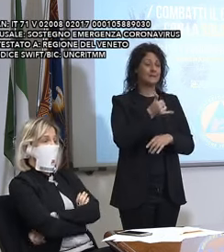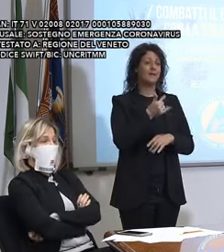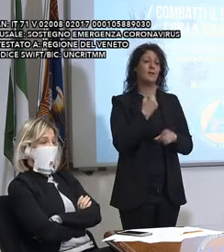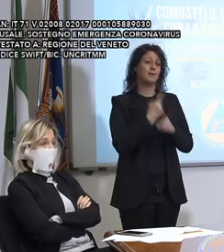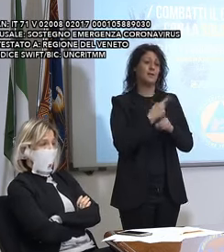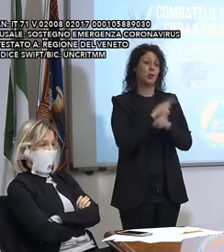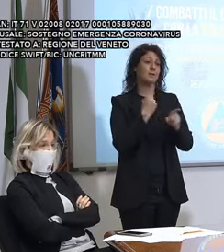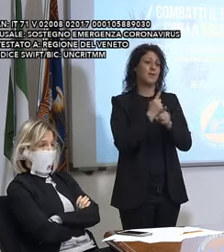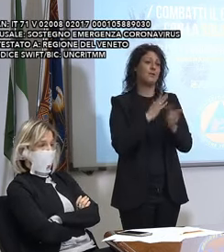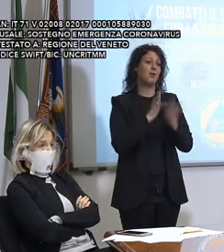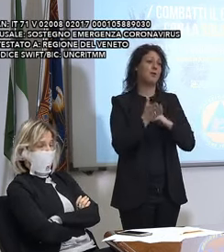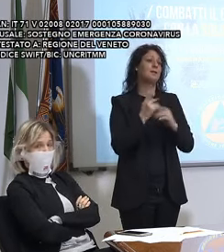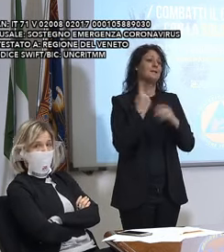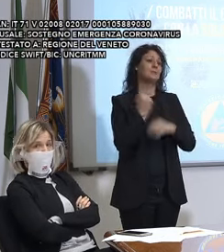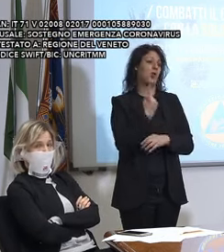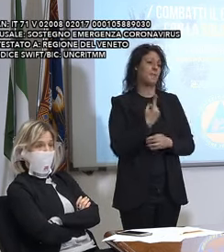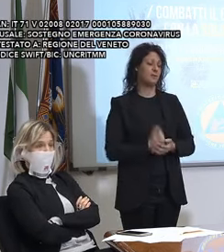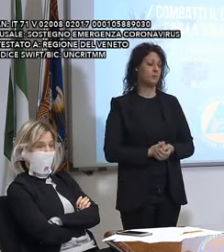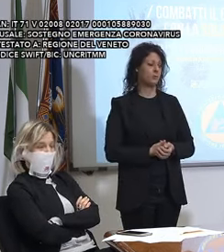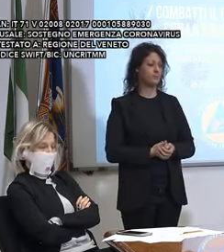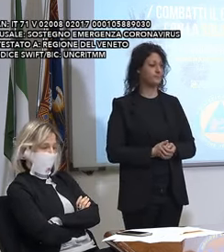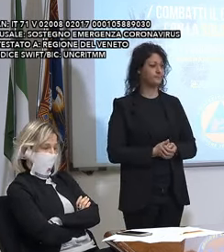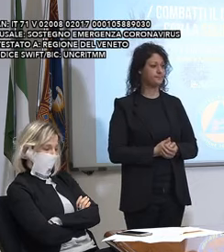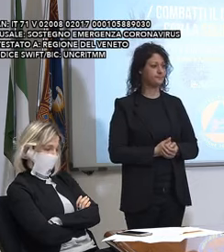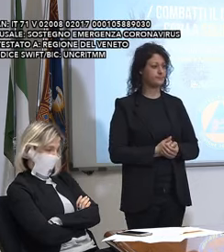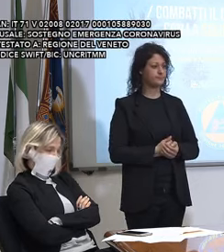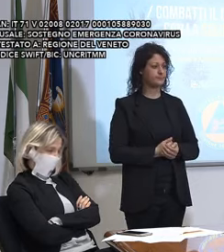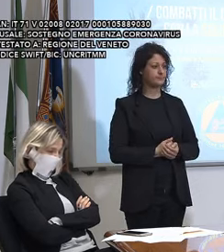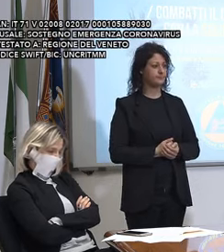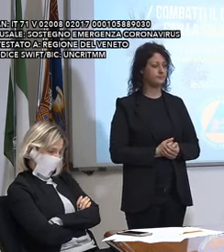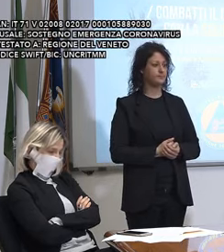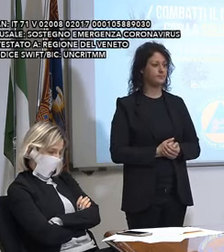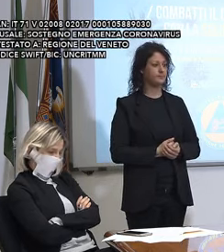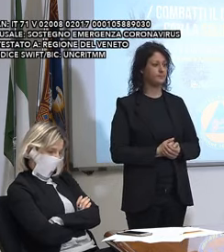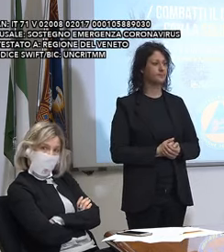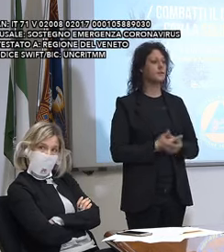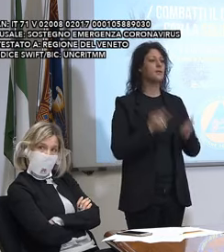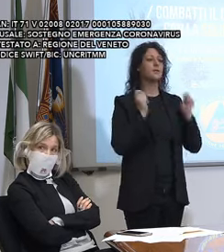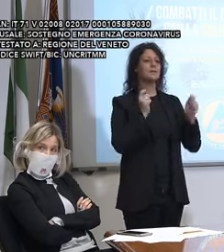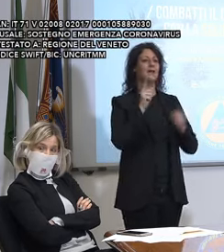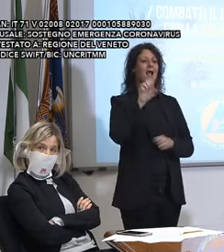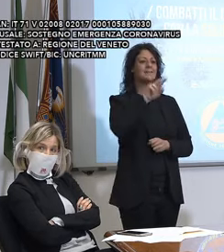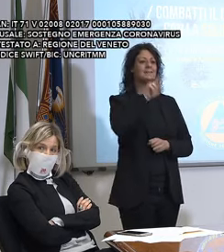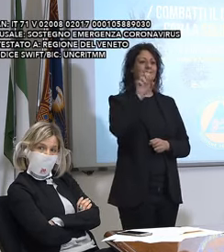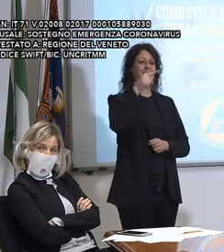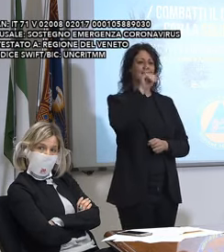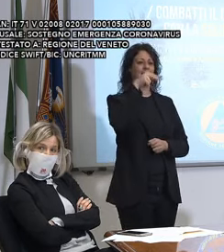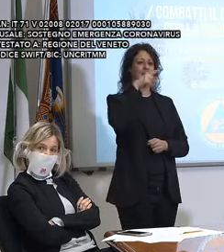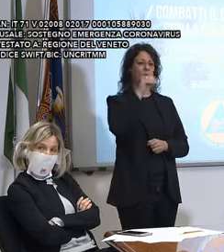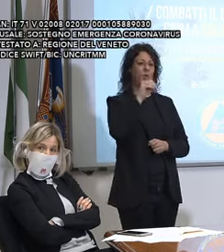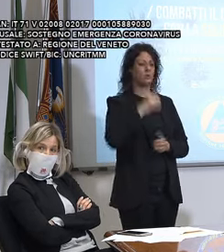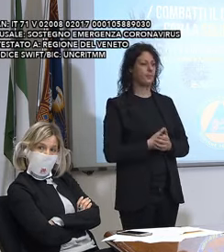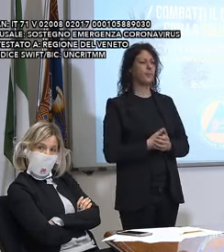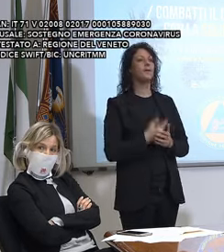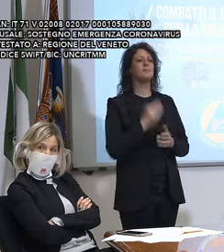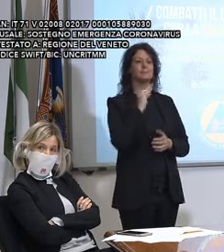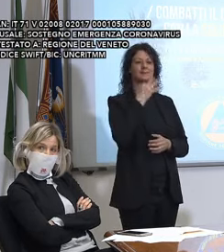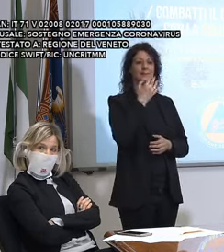Io vado sulla collega Federica del Gazzettino che chiede, torna sulla app e